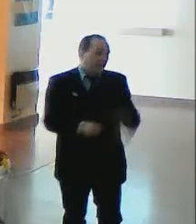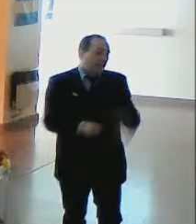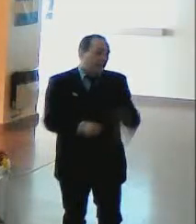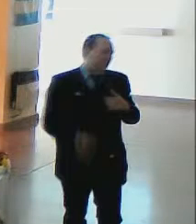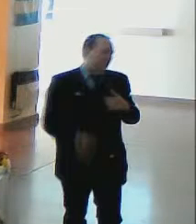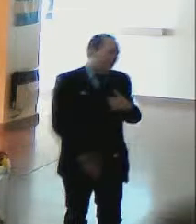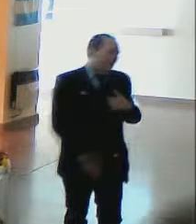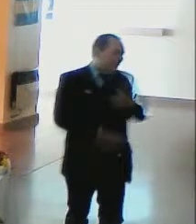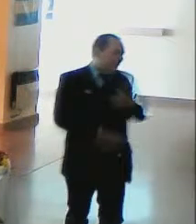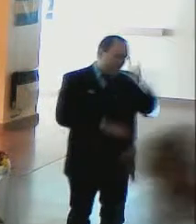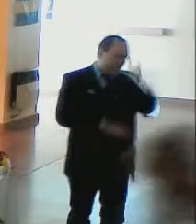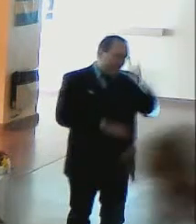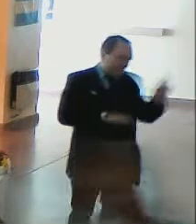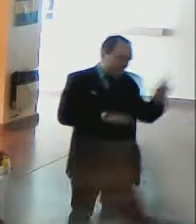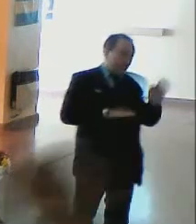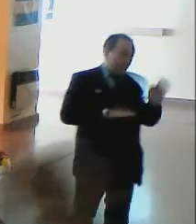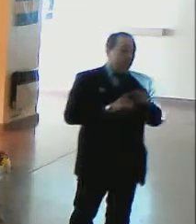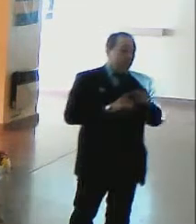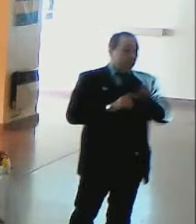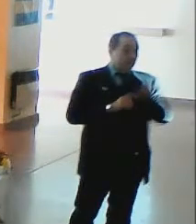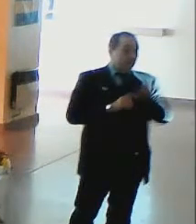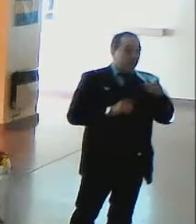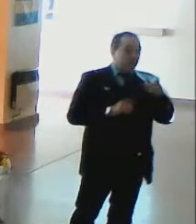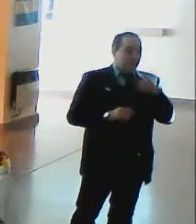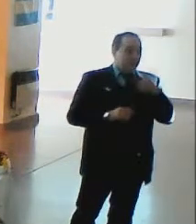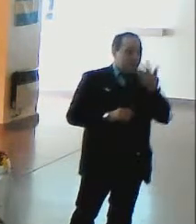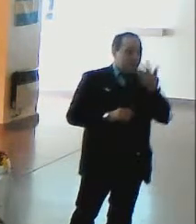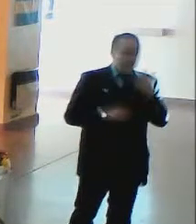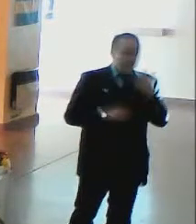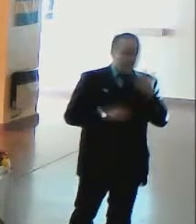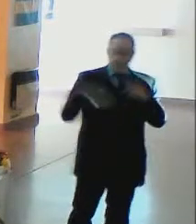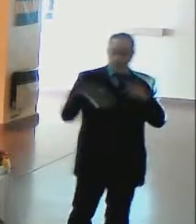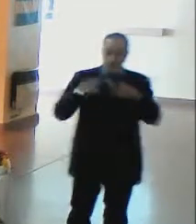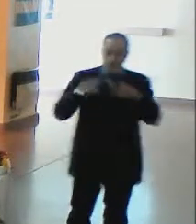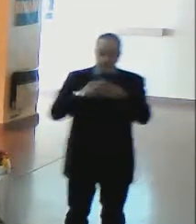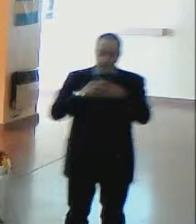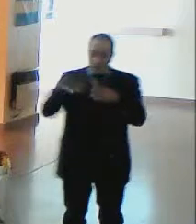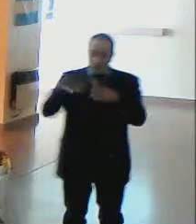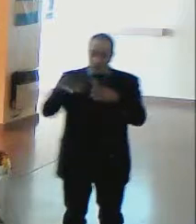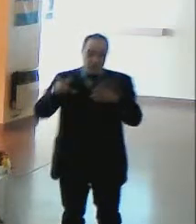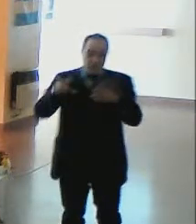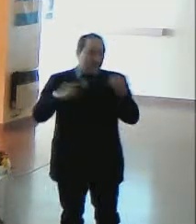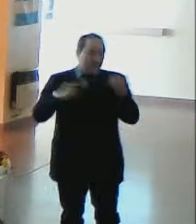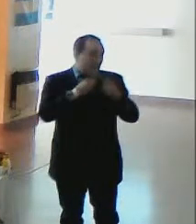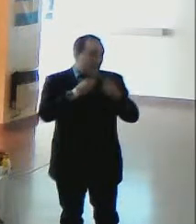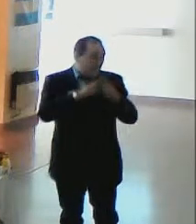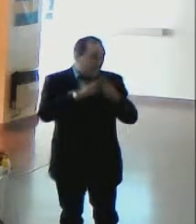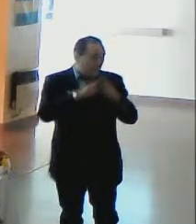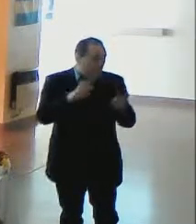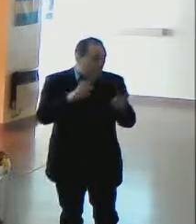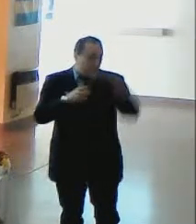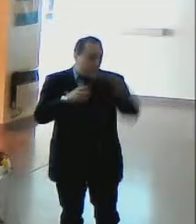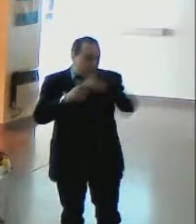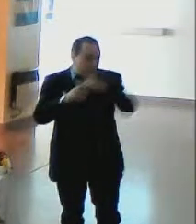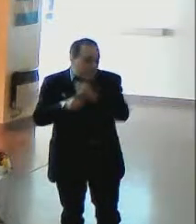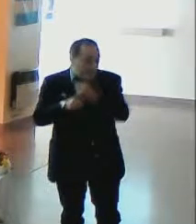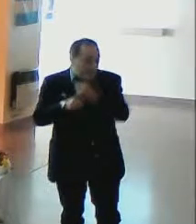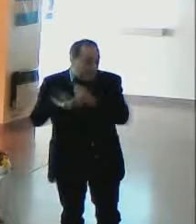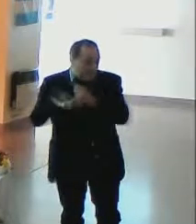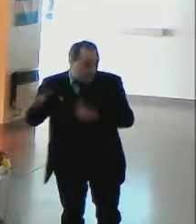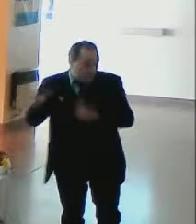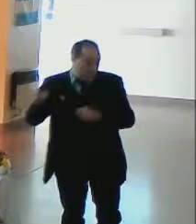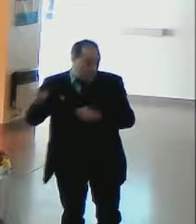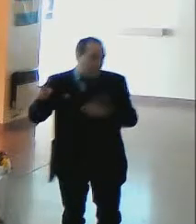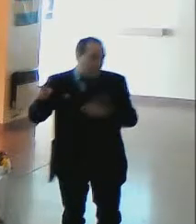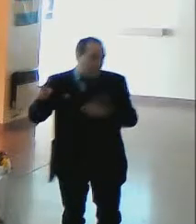más grande, que yo cortaba todo lo que estaba enchufado, lo cortaba con la tijera los cables.